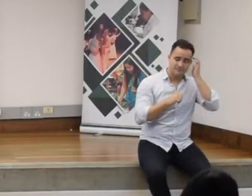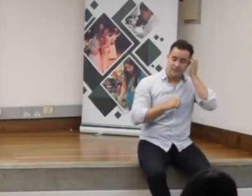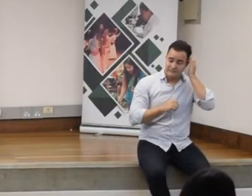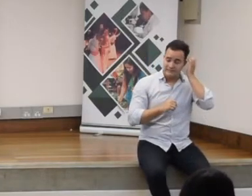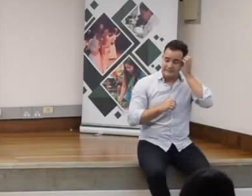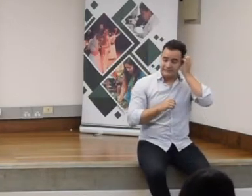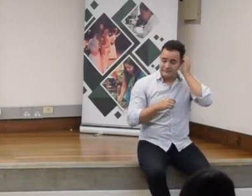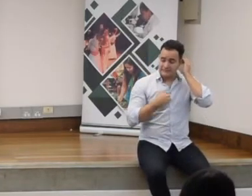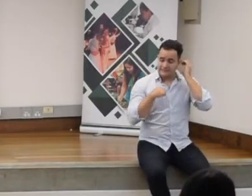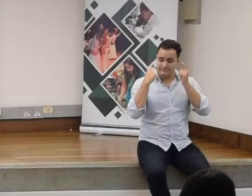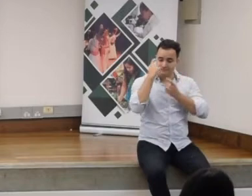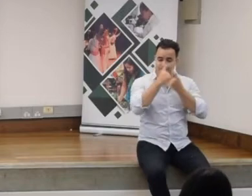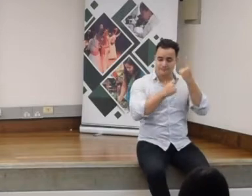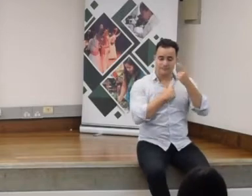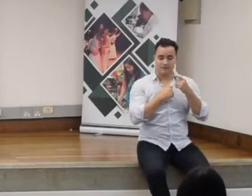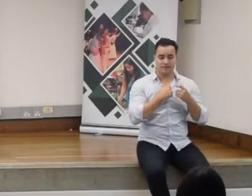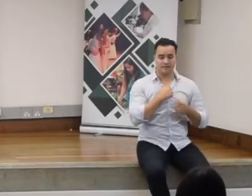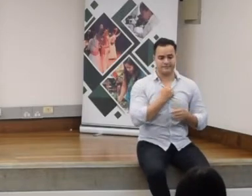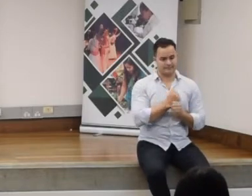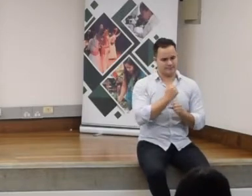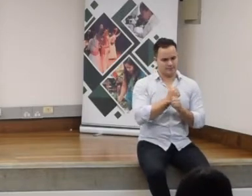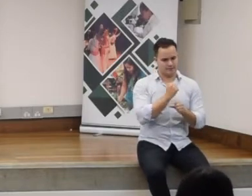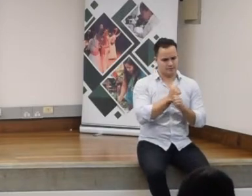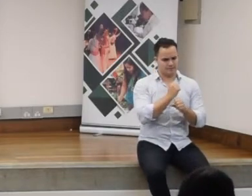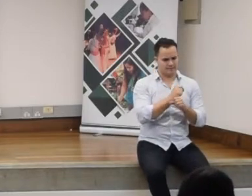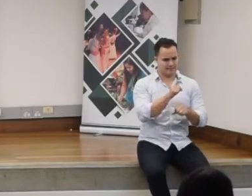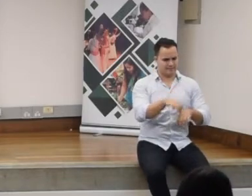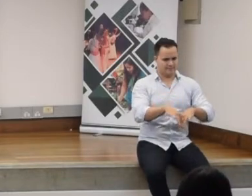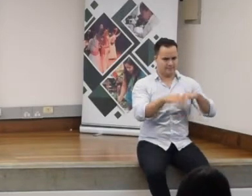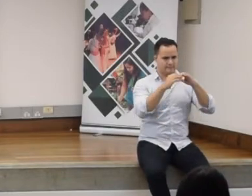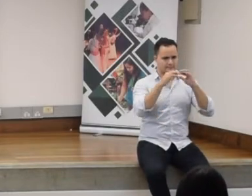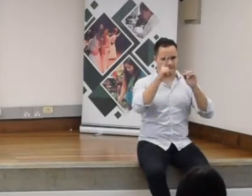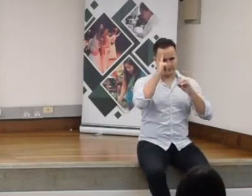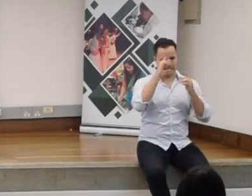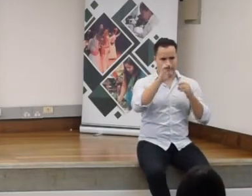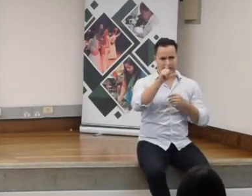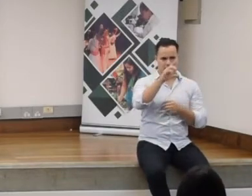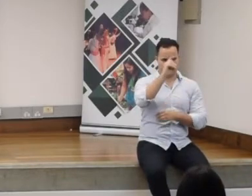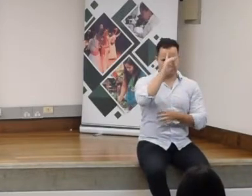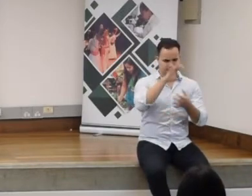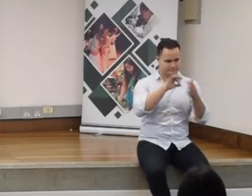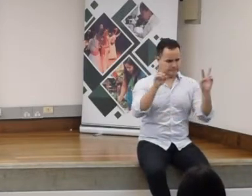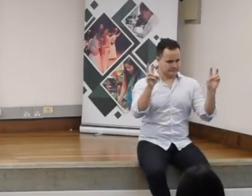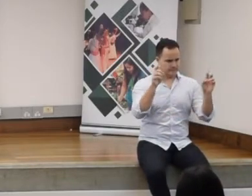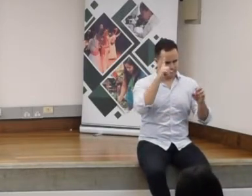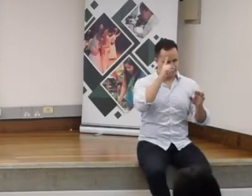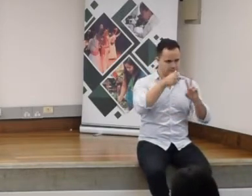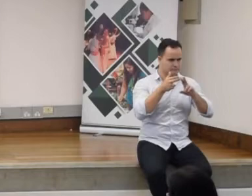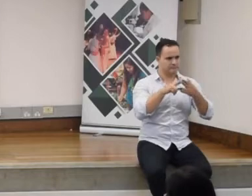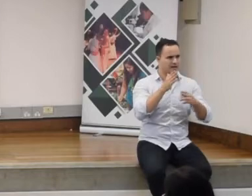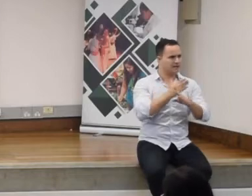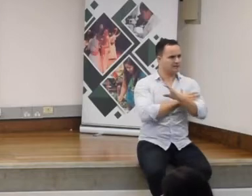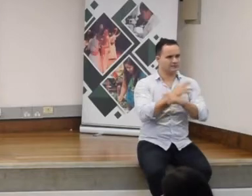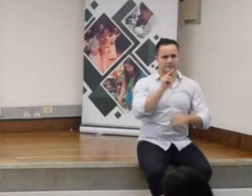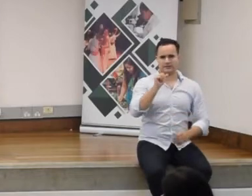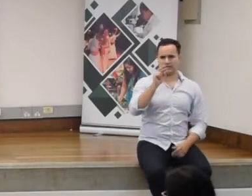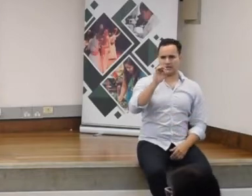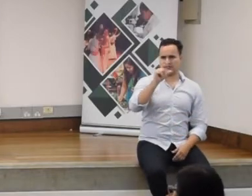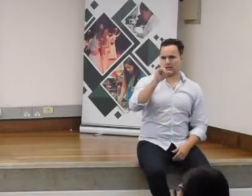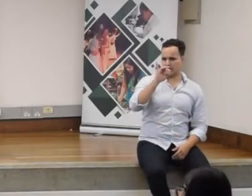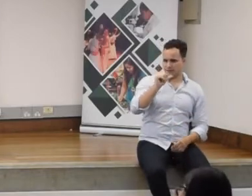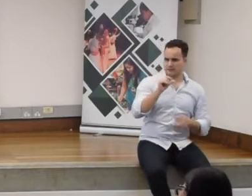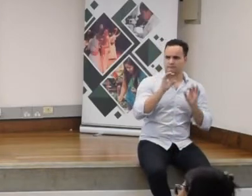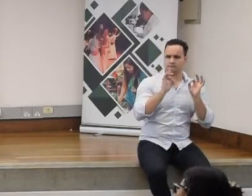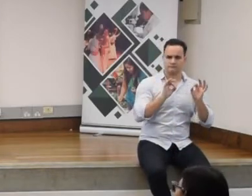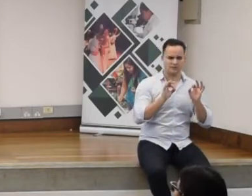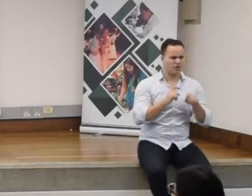solo para fortalecer desde el trabajo histórico que tiene el CLEVA en el tema, que ha sido muy fuerte, como lo anunciaba Natalia, sino también desde